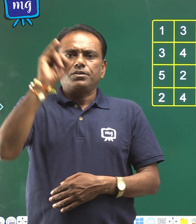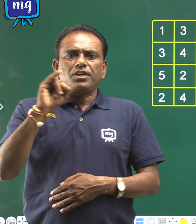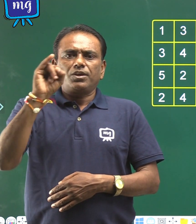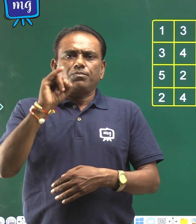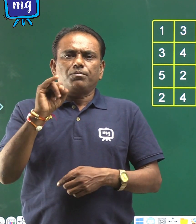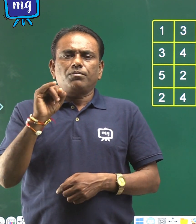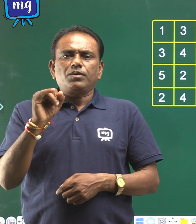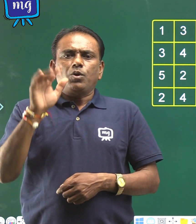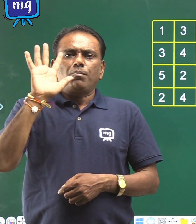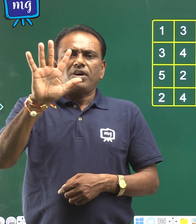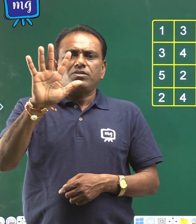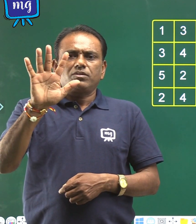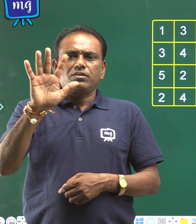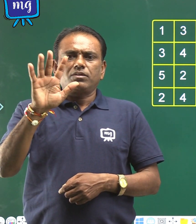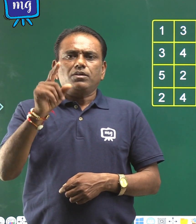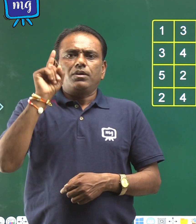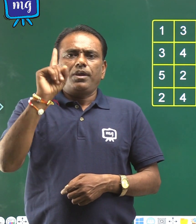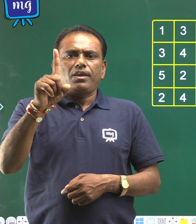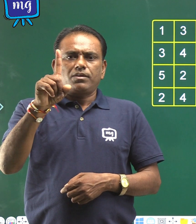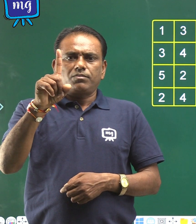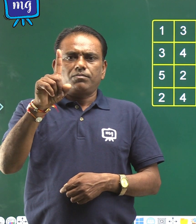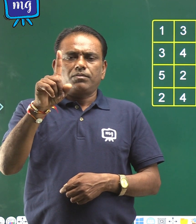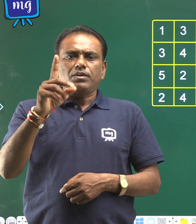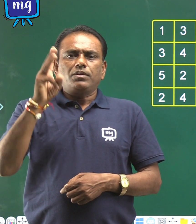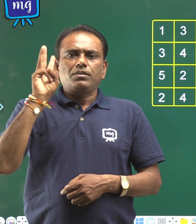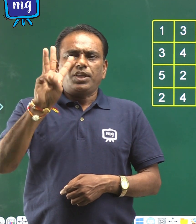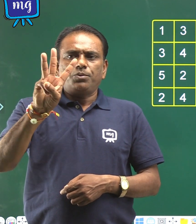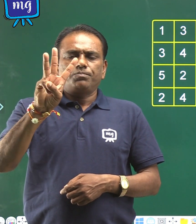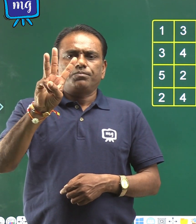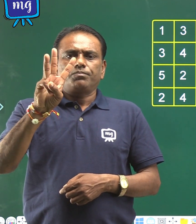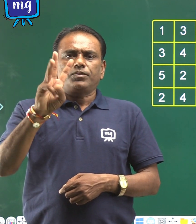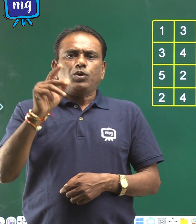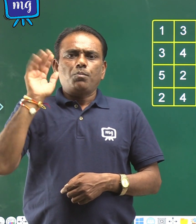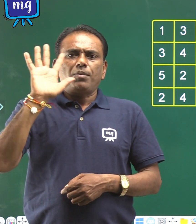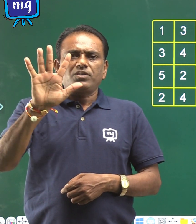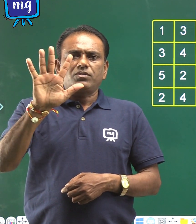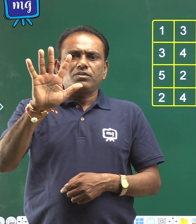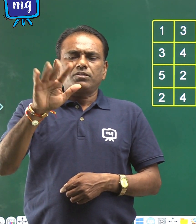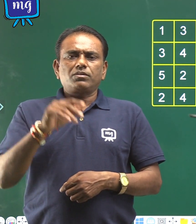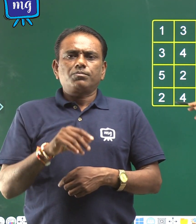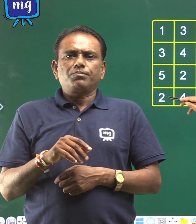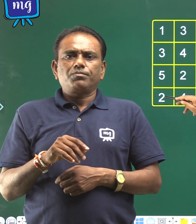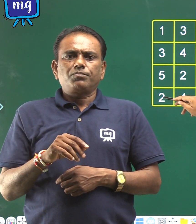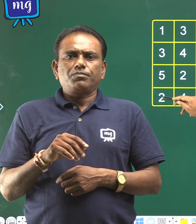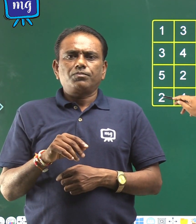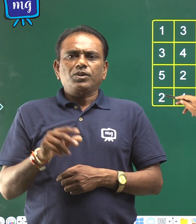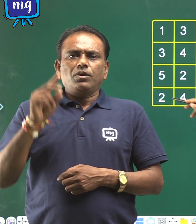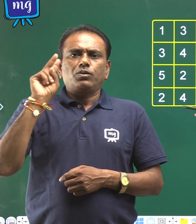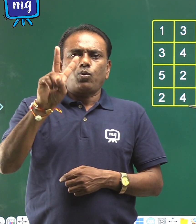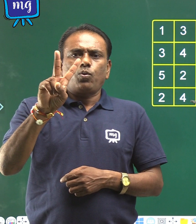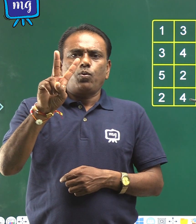6 5 1 3 5